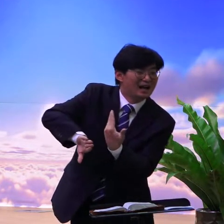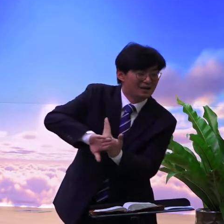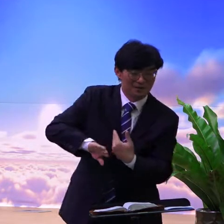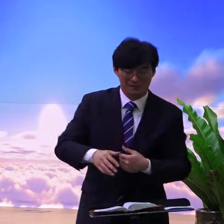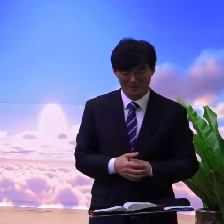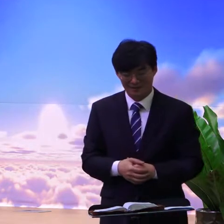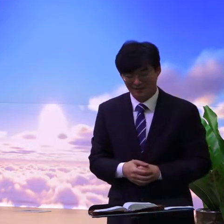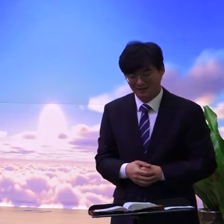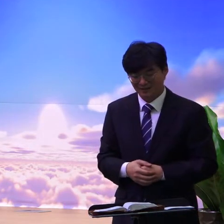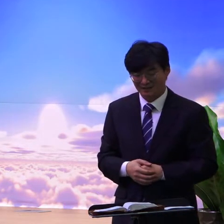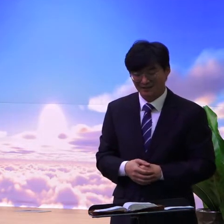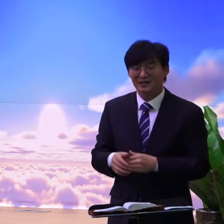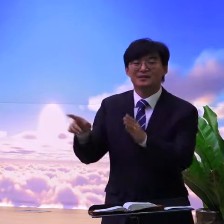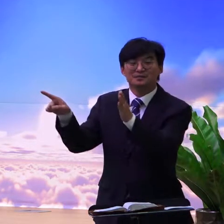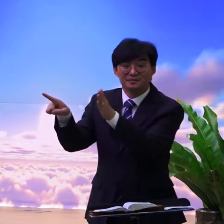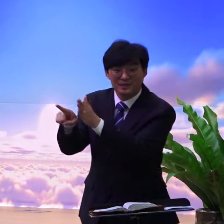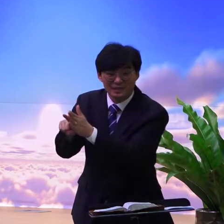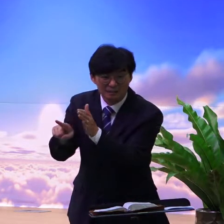삶과 연결되어야 합니다.